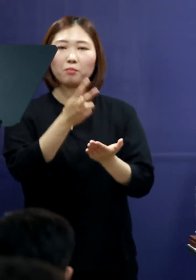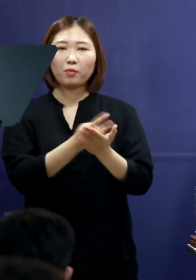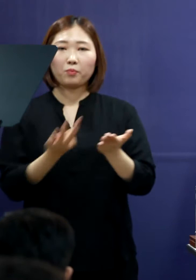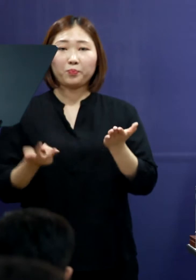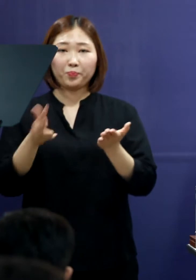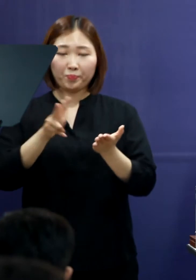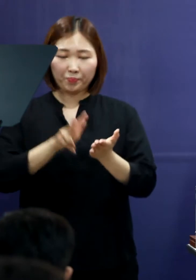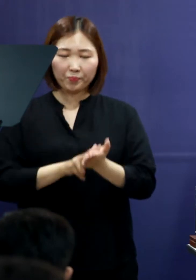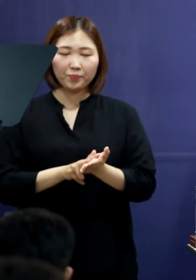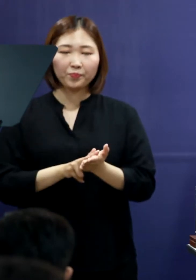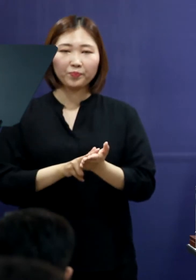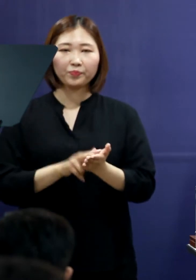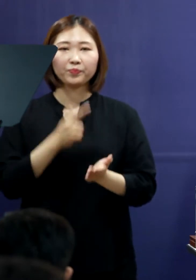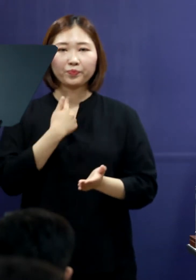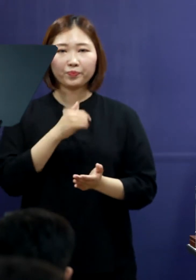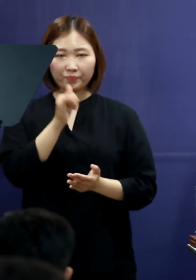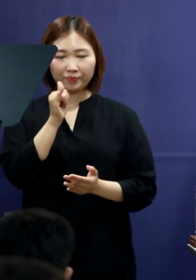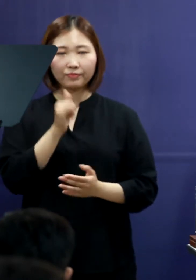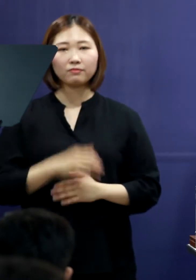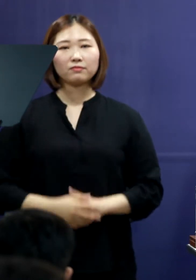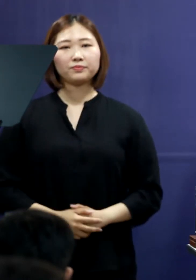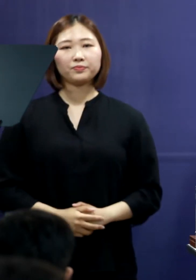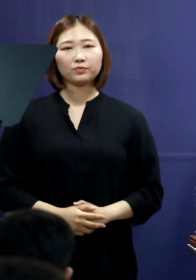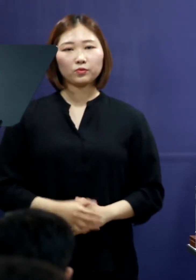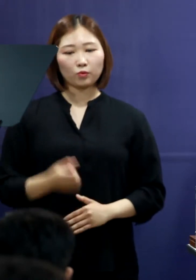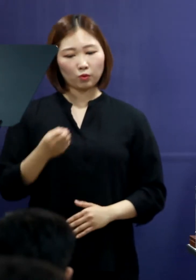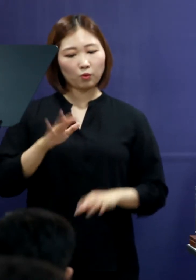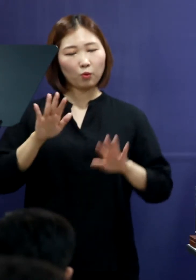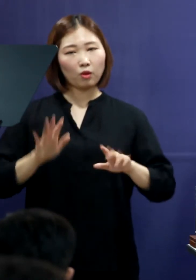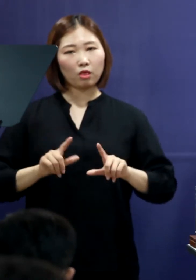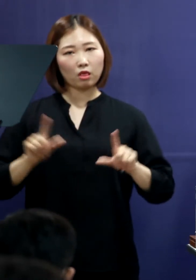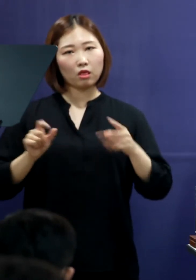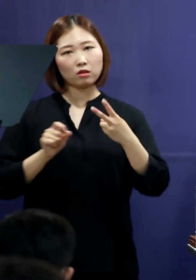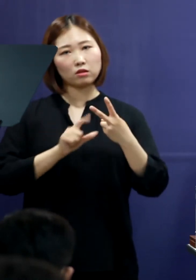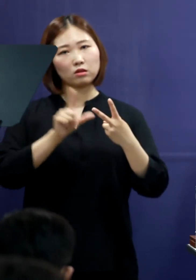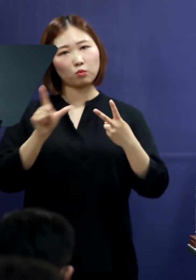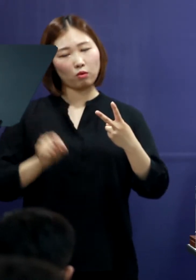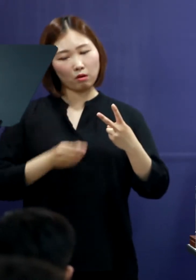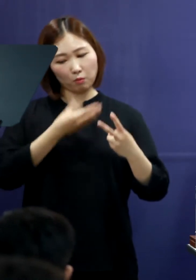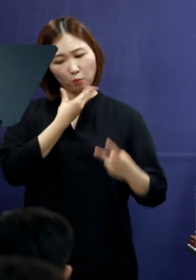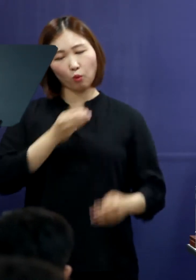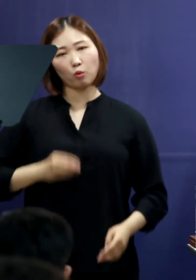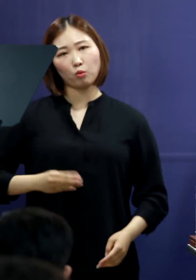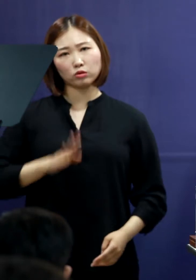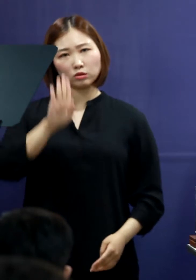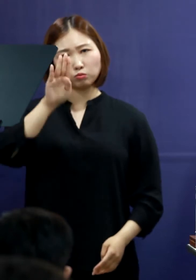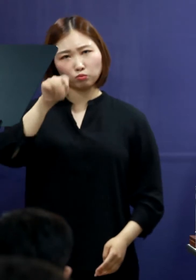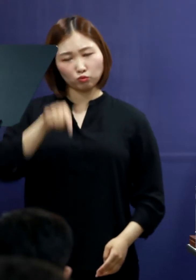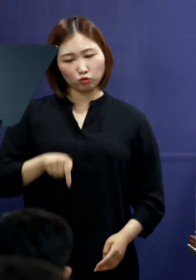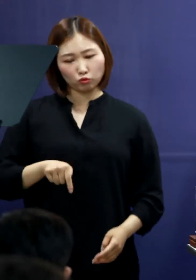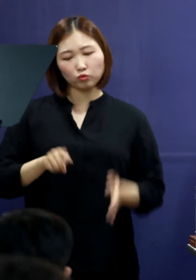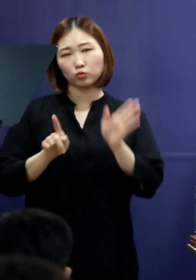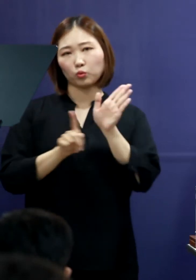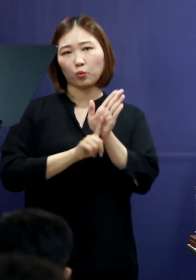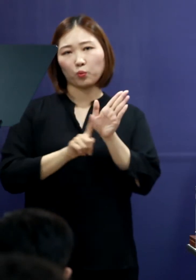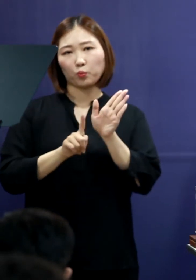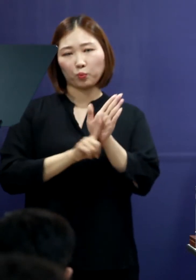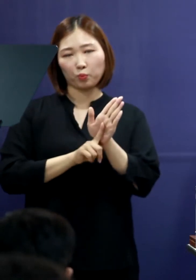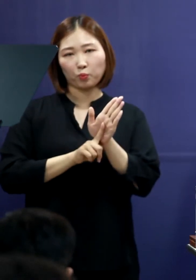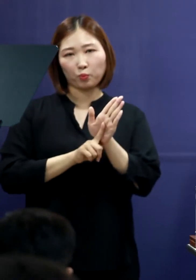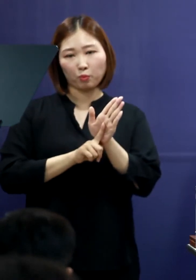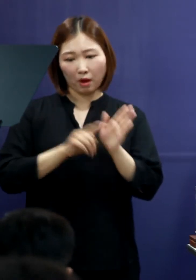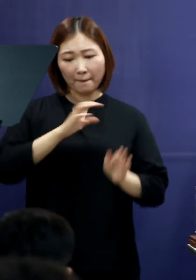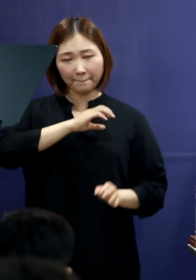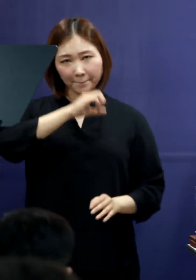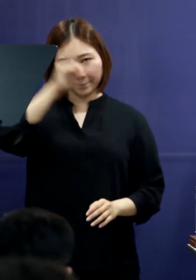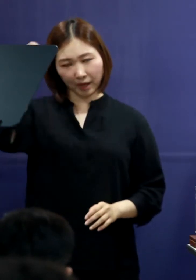있습니다. 그리고 금년 2월에는 보건복지부의 공모에서